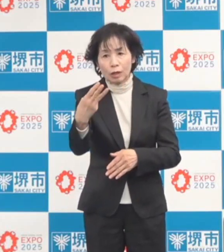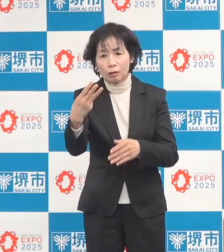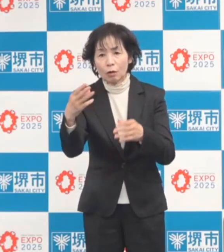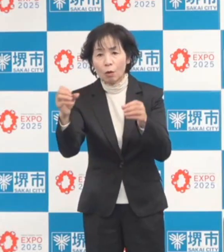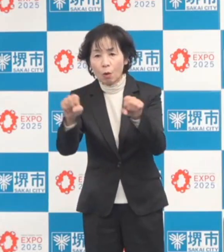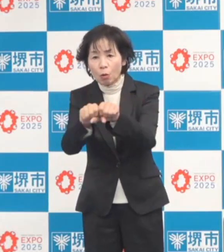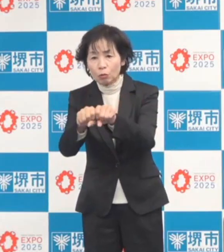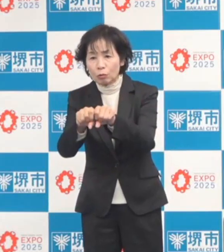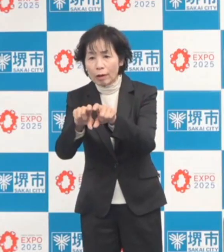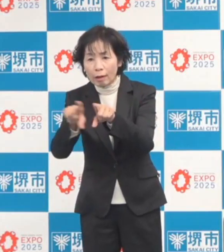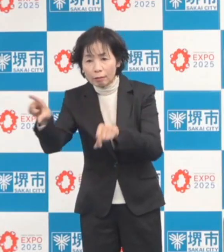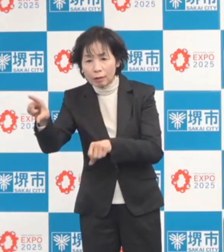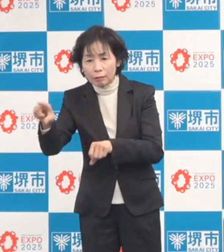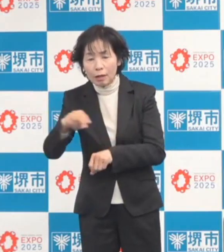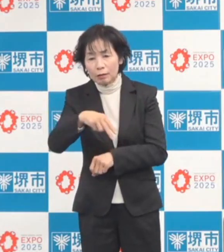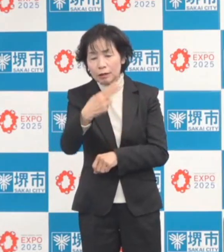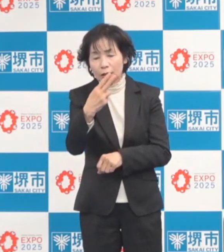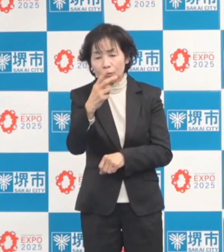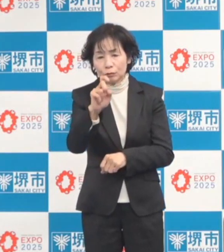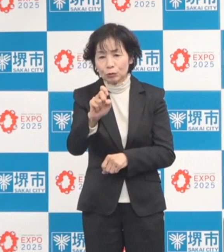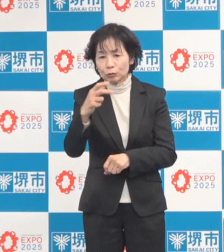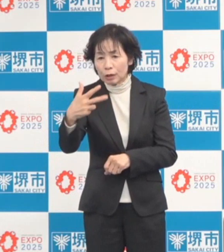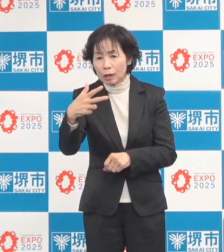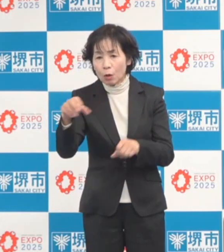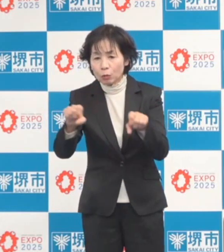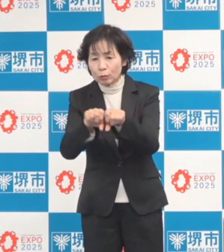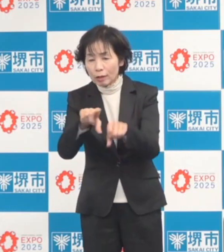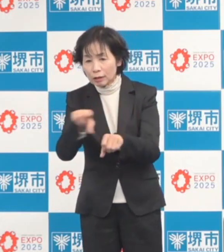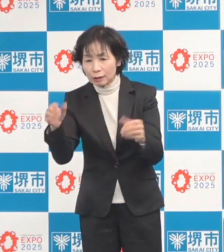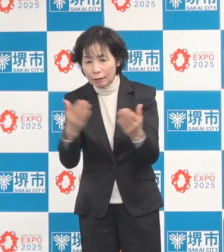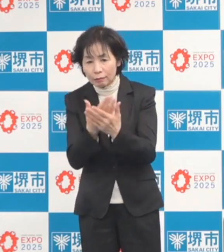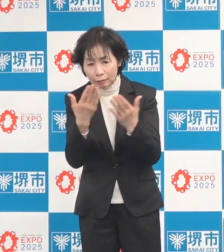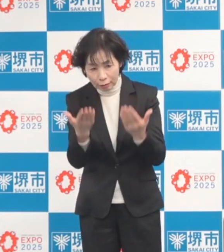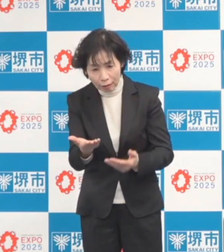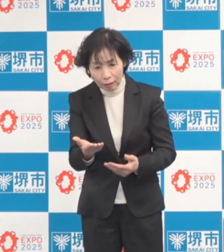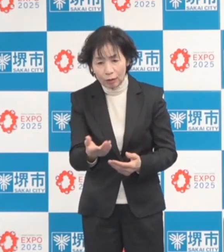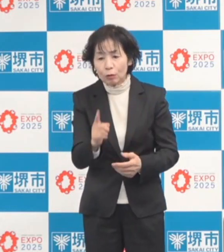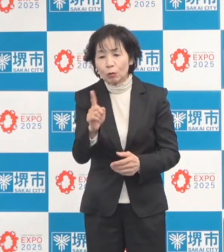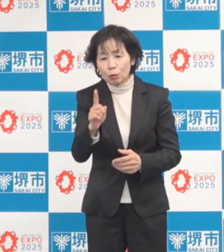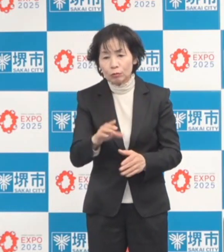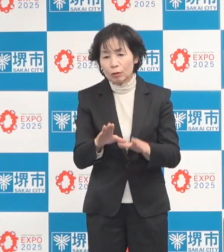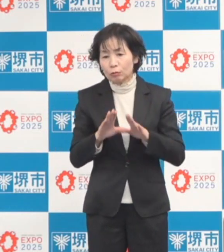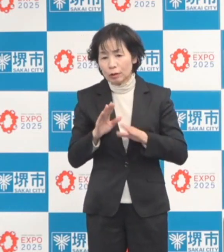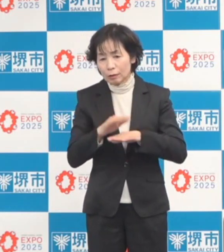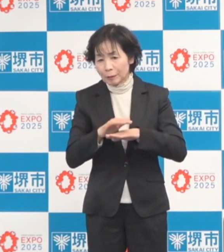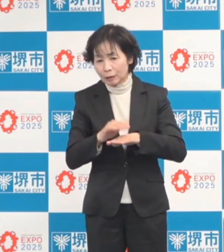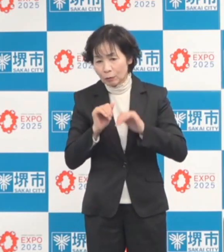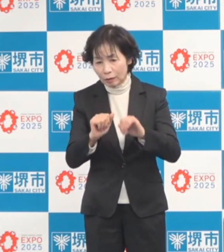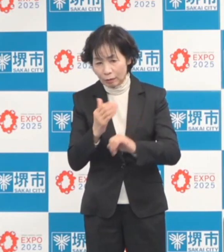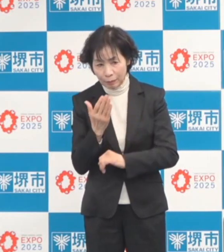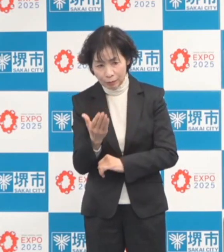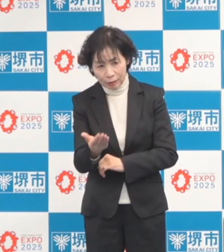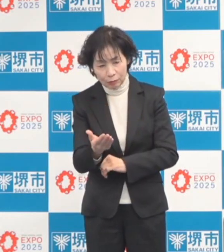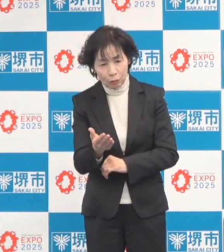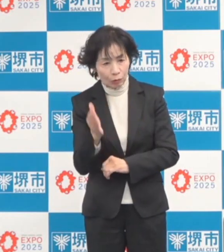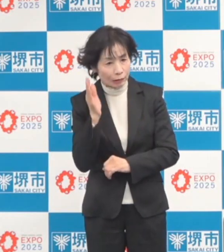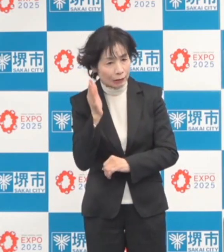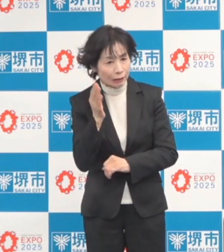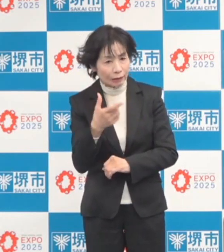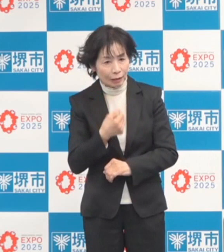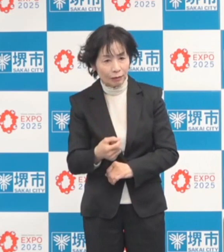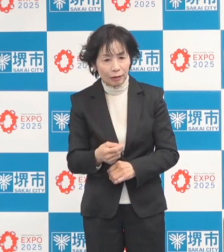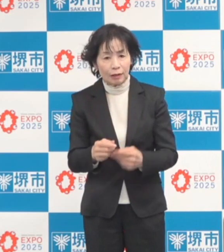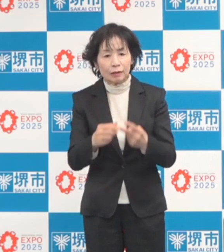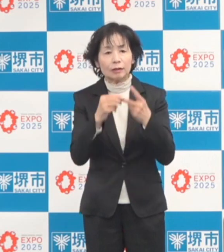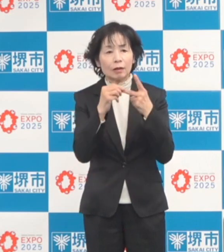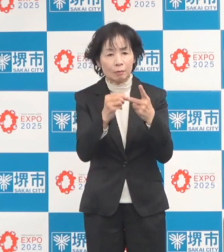して217億円になった、この点について受け止めをお聞きしたいのと、次の2点目